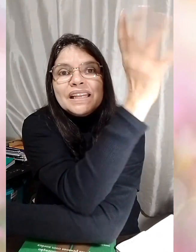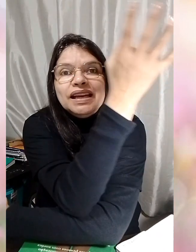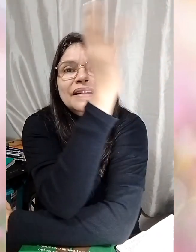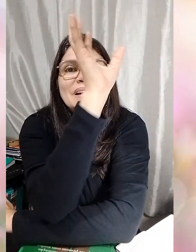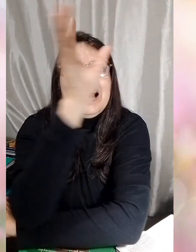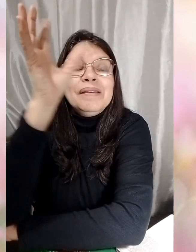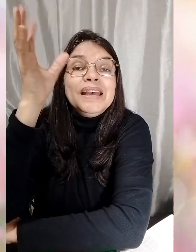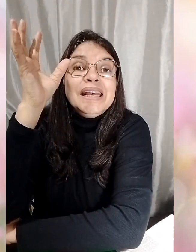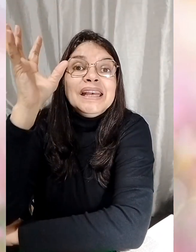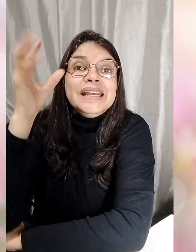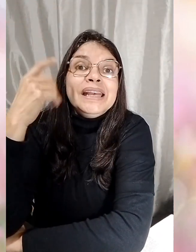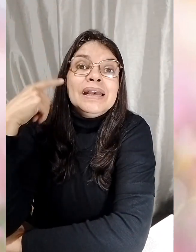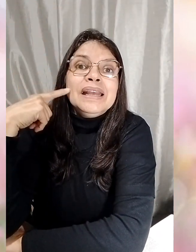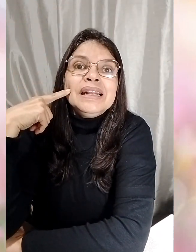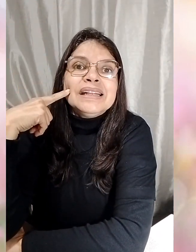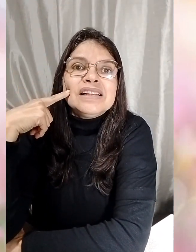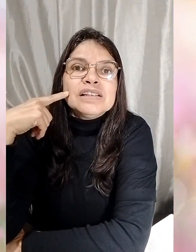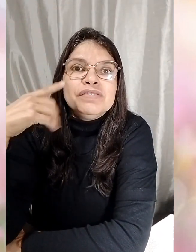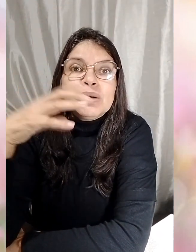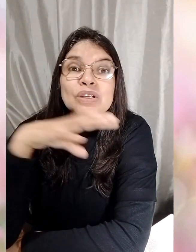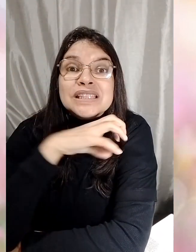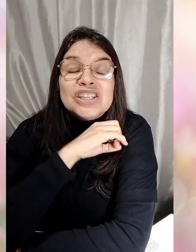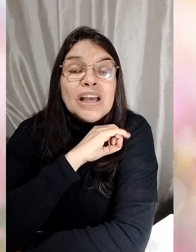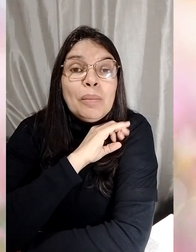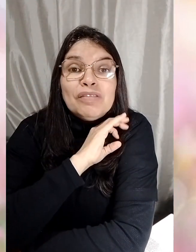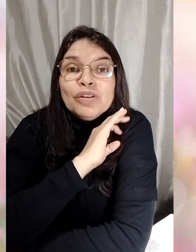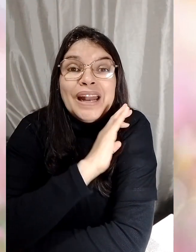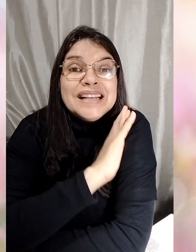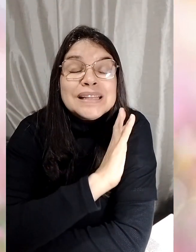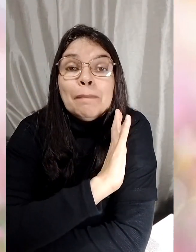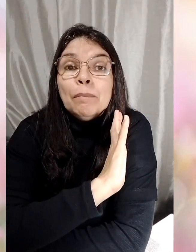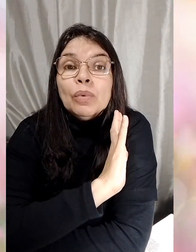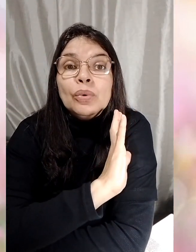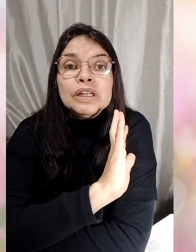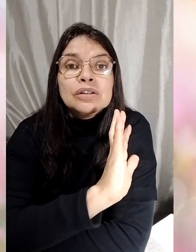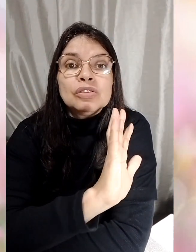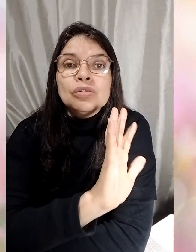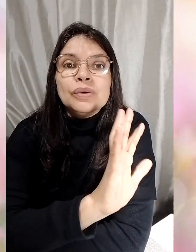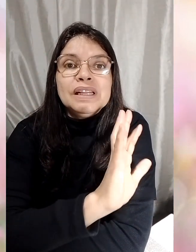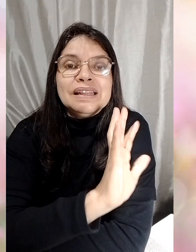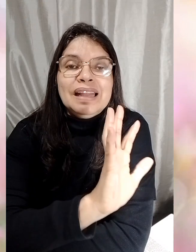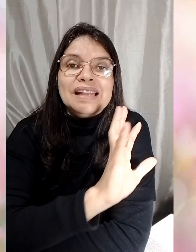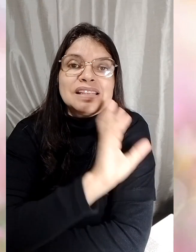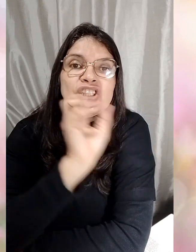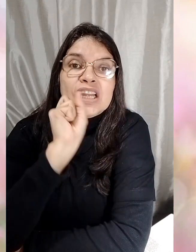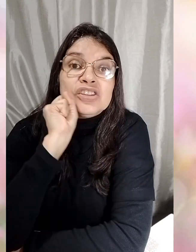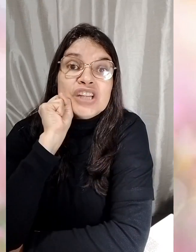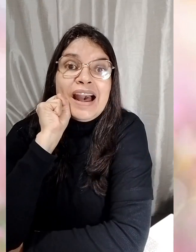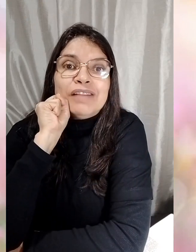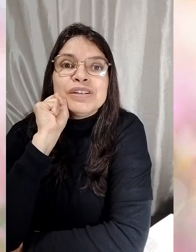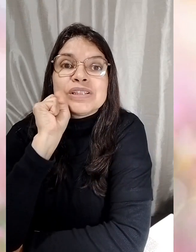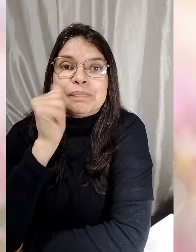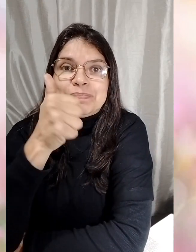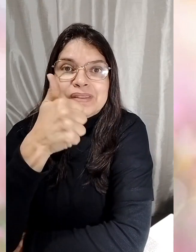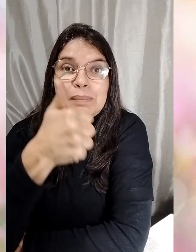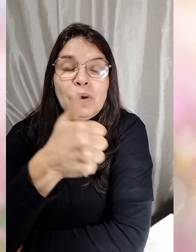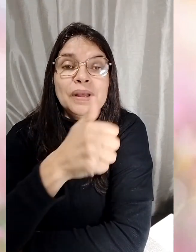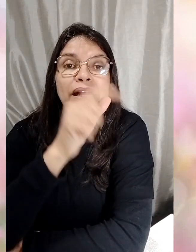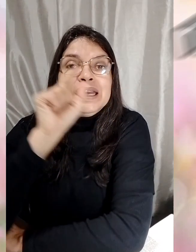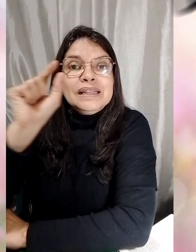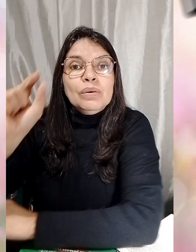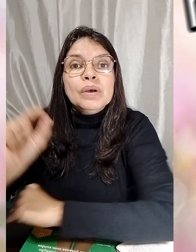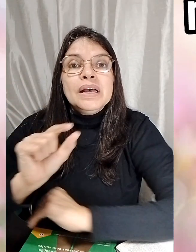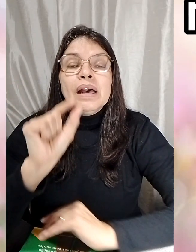outra aqui, tá? E intensifico, ou seja, é uma floresta muito intensa, cheia de árvores, tá